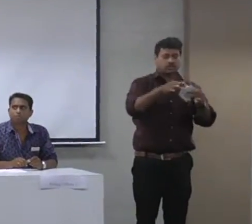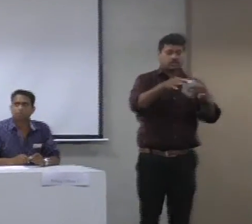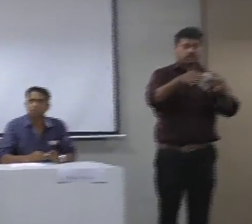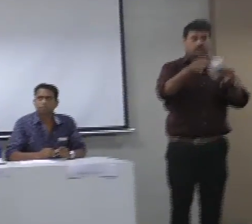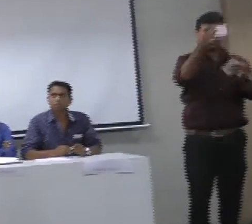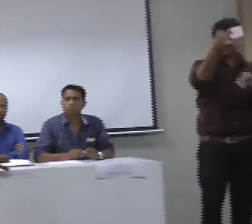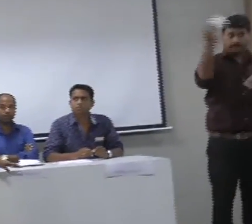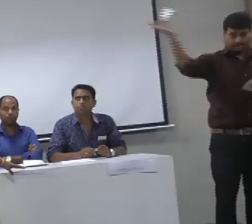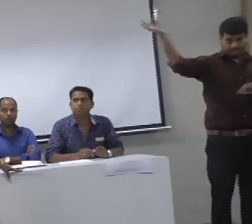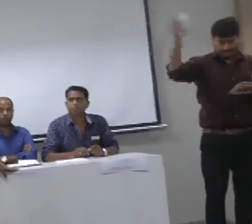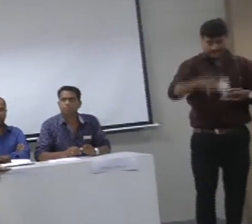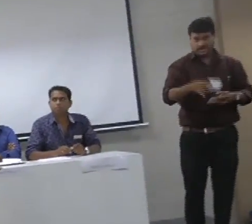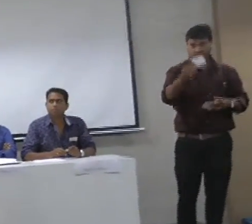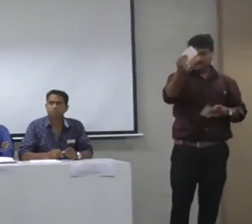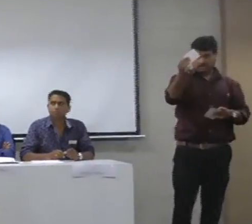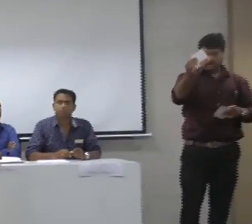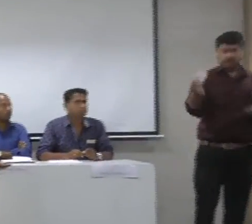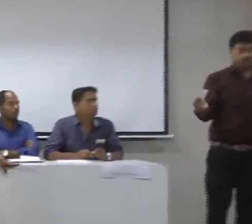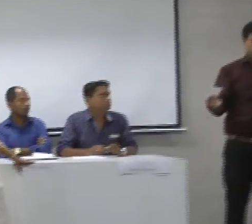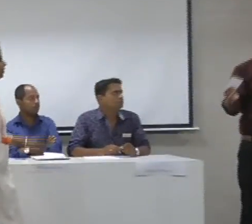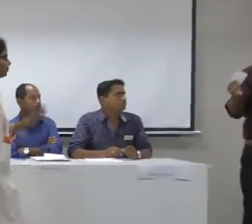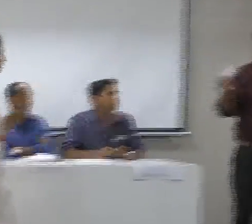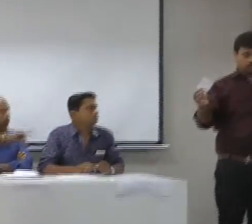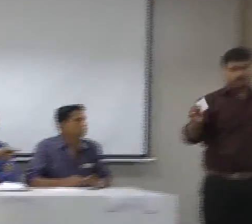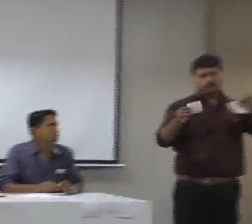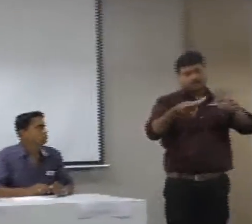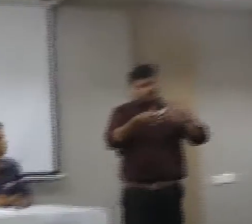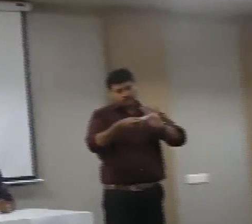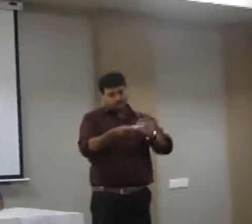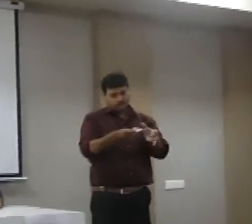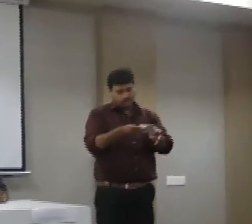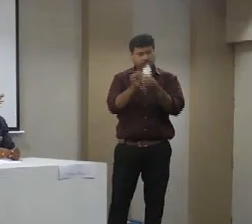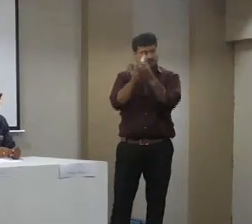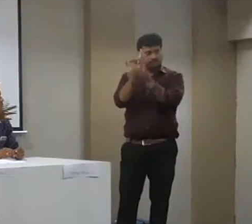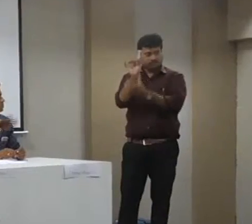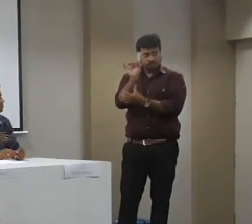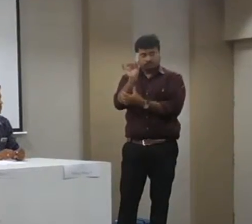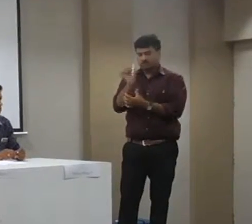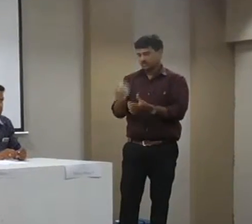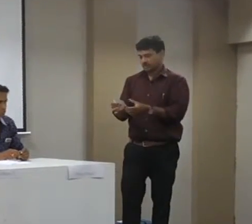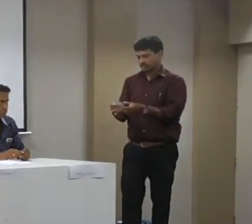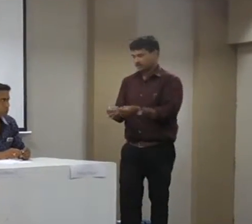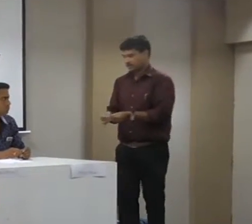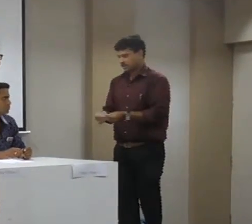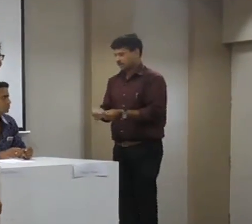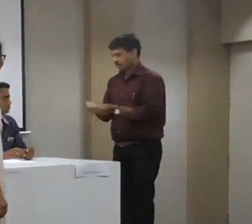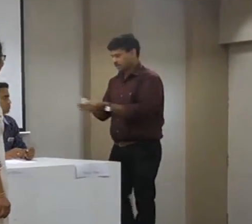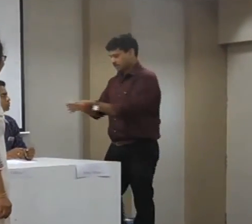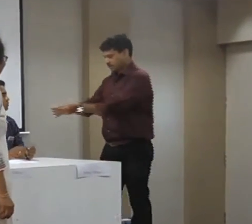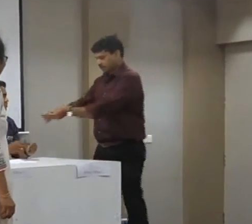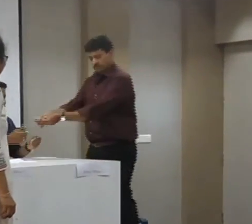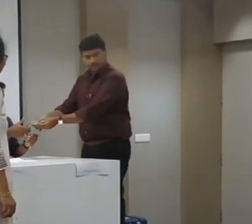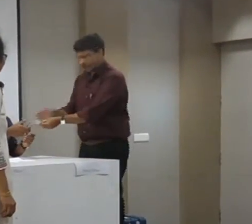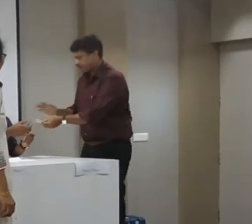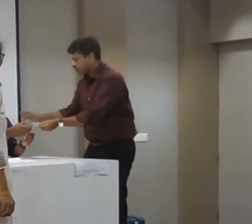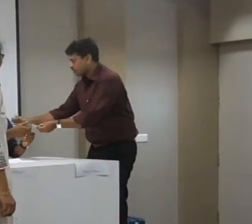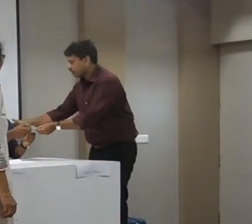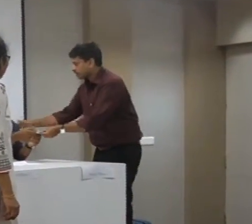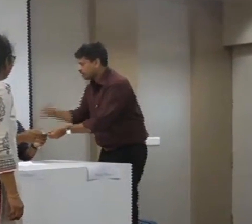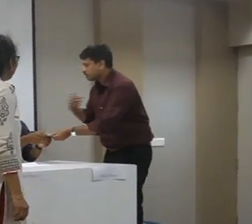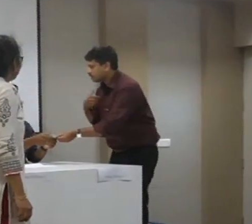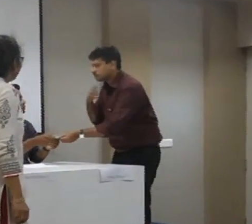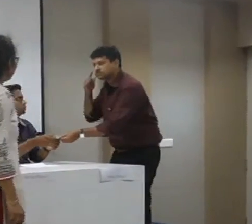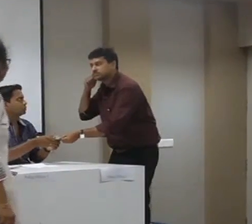घरी आपापल्या घरी बीएलओ येऊन पेपर देतो, तो पेपर घेऊन यायचा आहे आणि बरोबर एक आयडेंटिटी कार्ड घेऊन यायचंय.